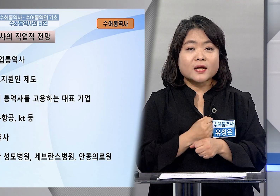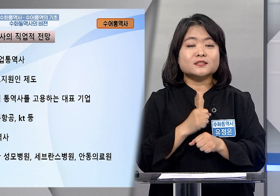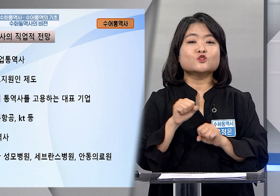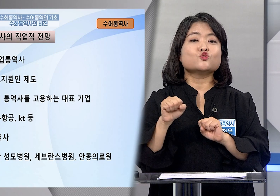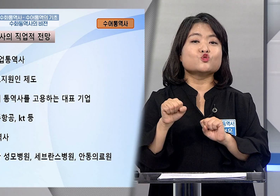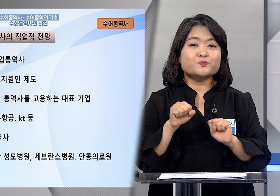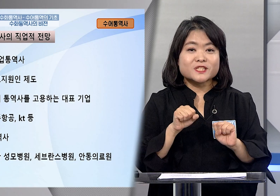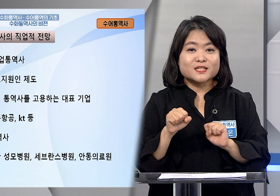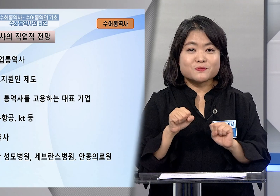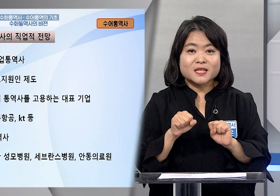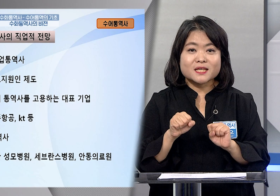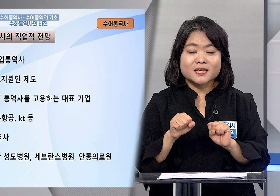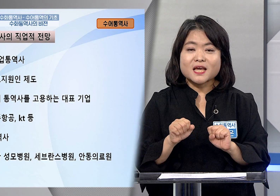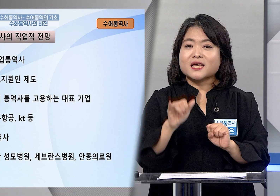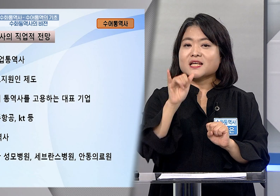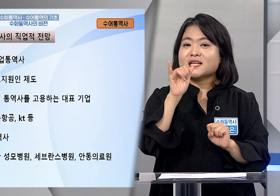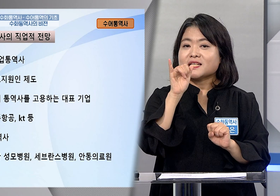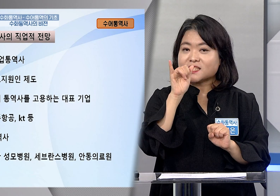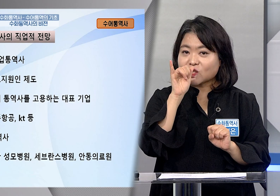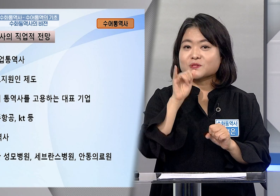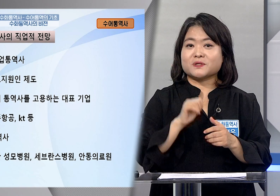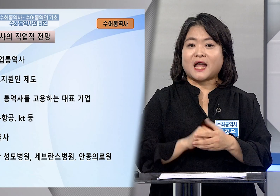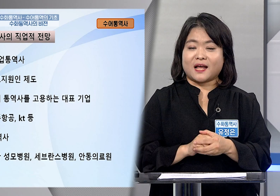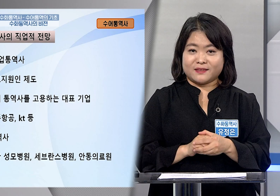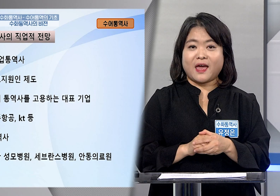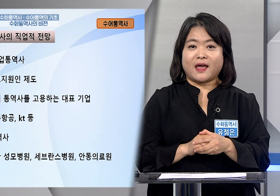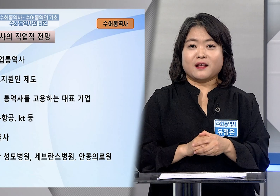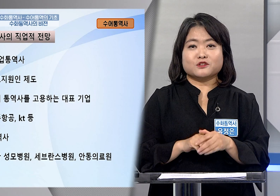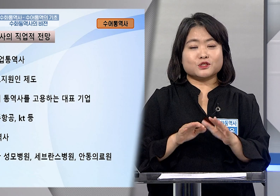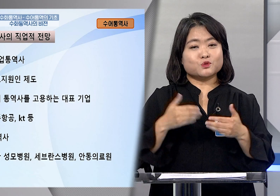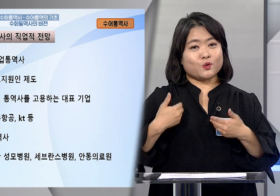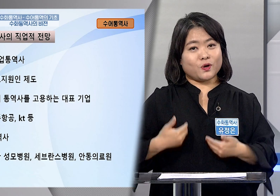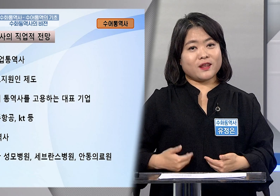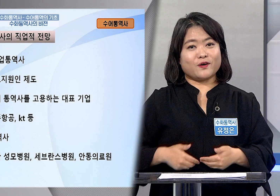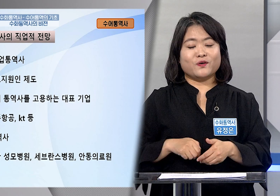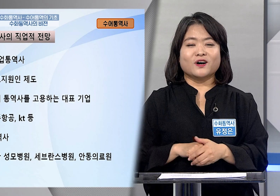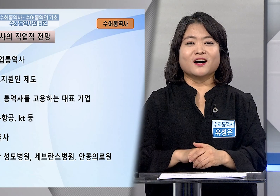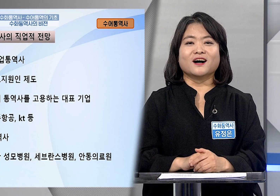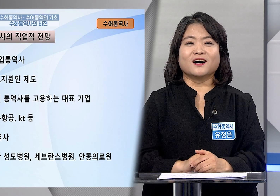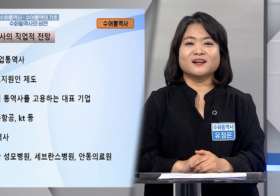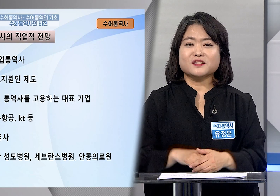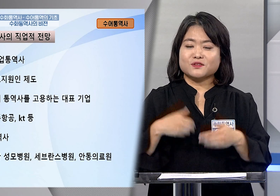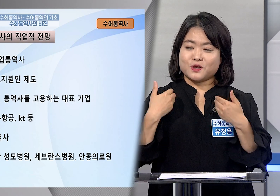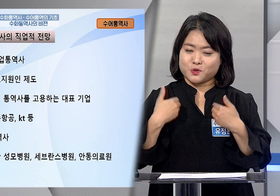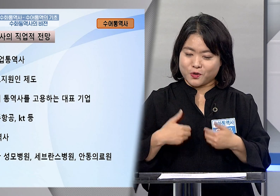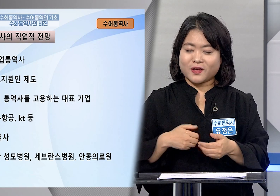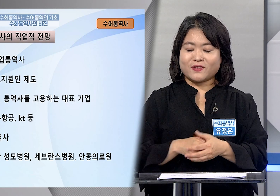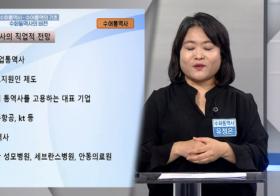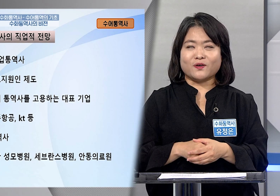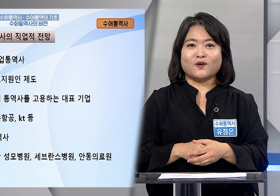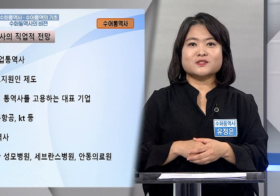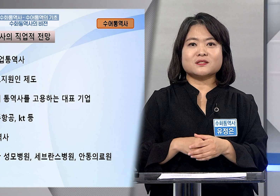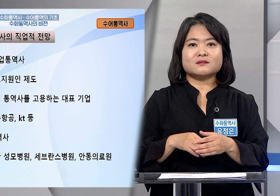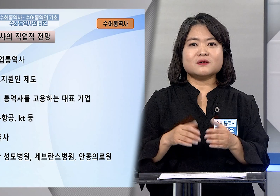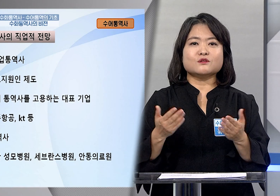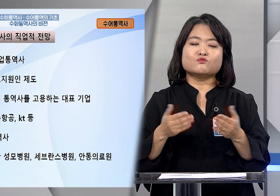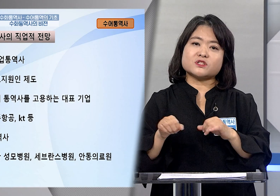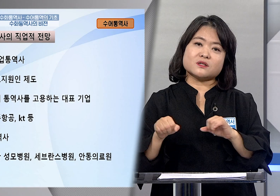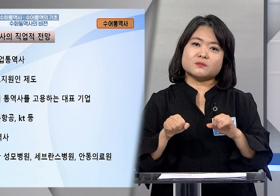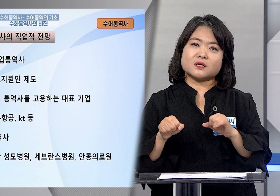하는 움직임이 있었습니다. 네. 지금 조용하네요. 네, 조용한데요. 어쨌든 이 움직임이 한